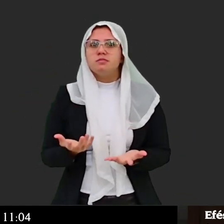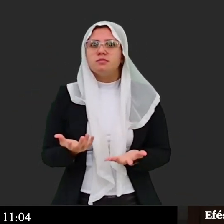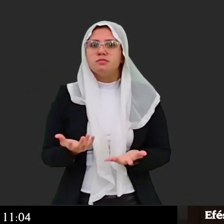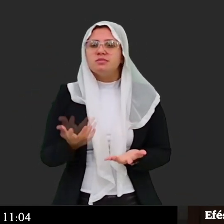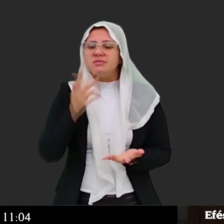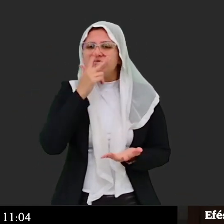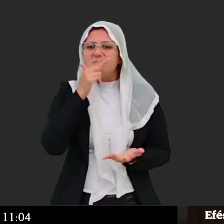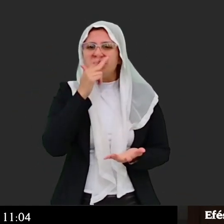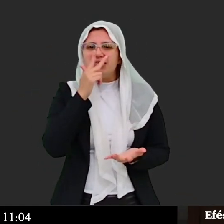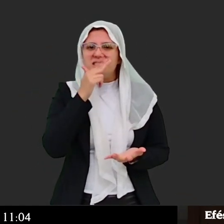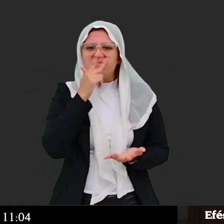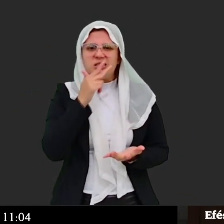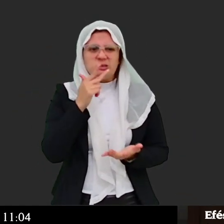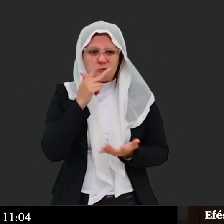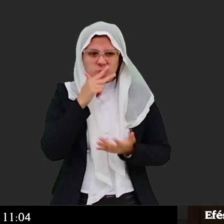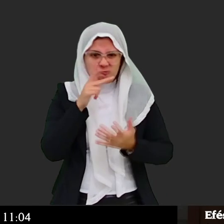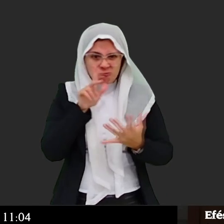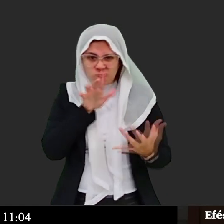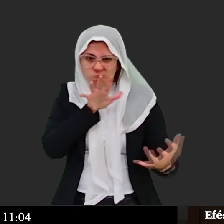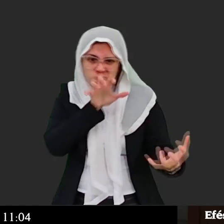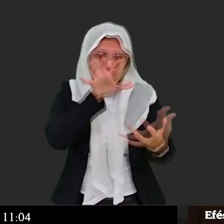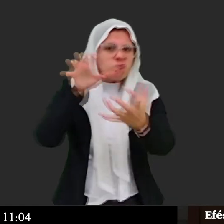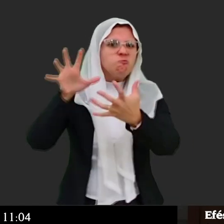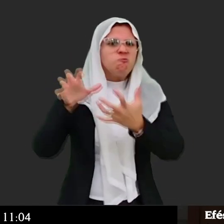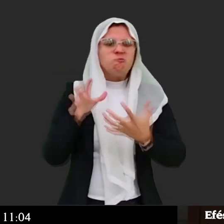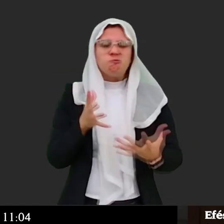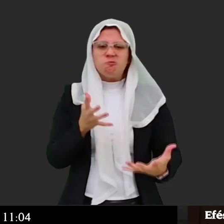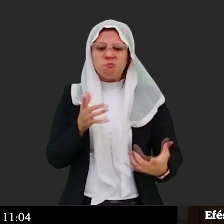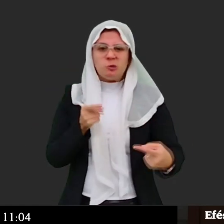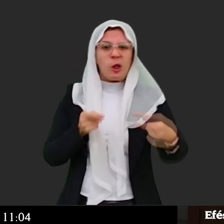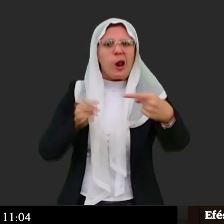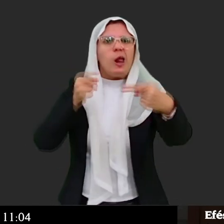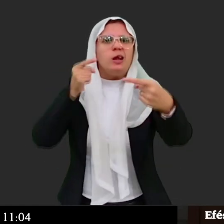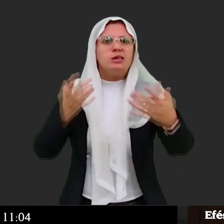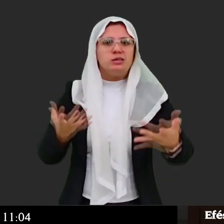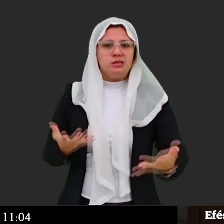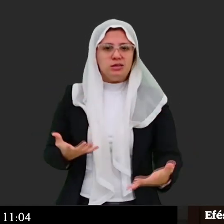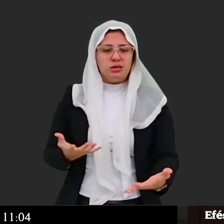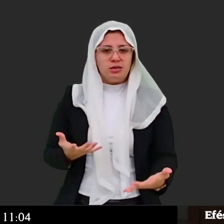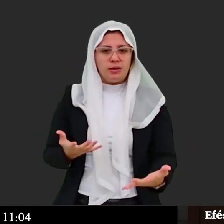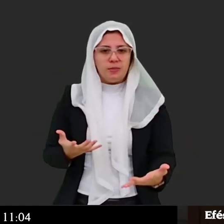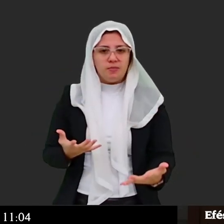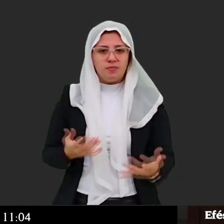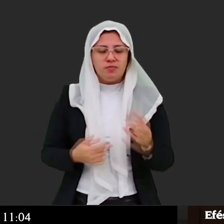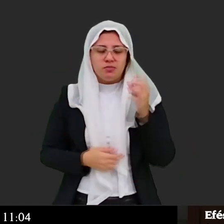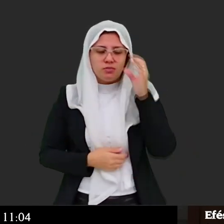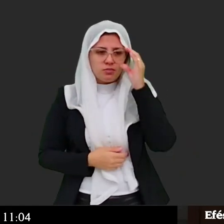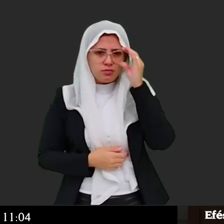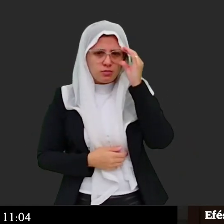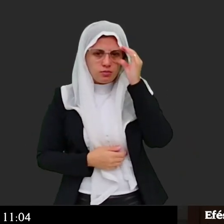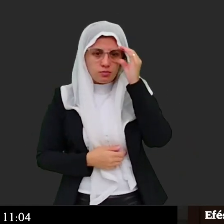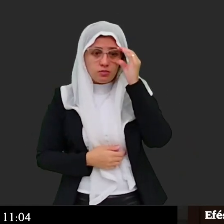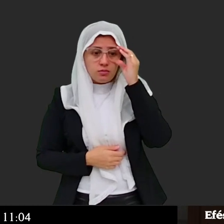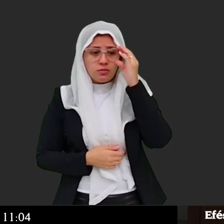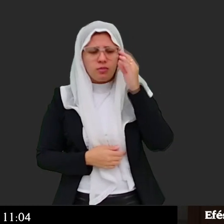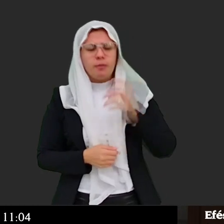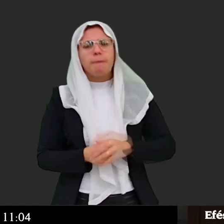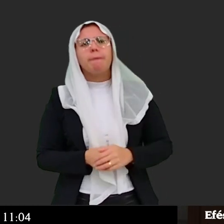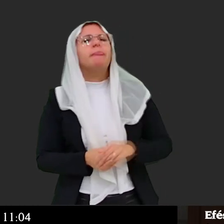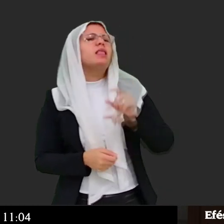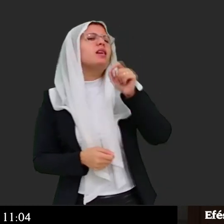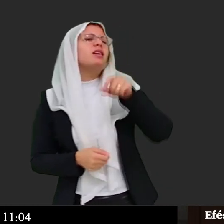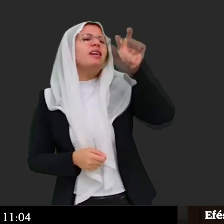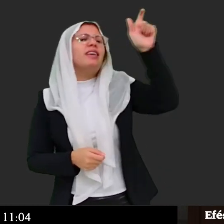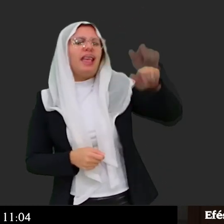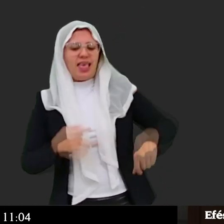tropeça, e engana, e briga, e contende, e bate. Quem é este que está viajando